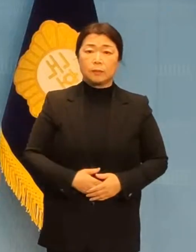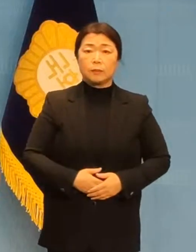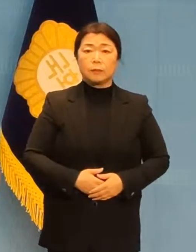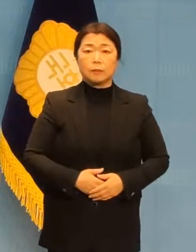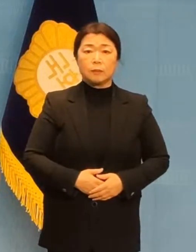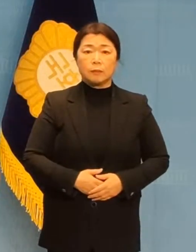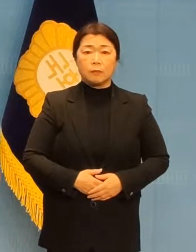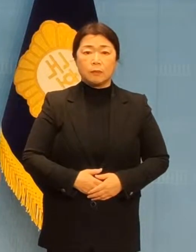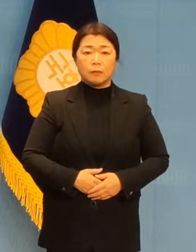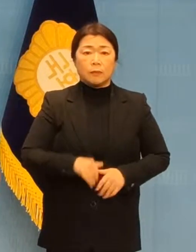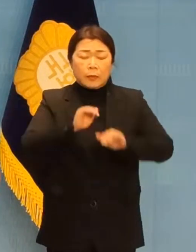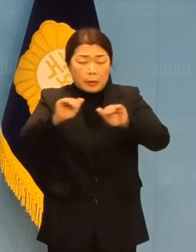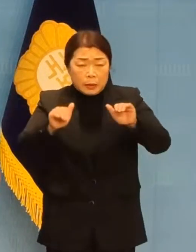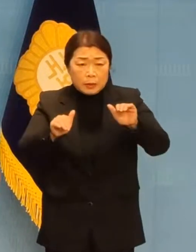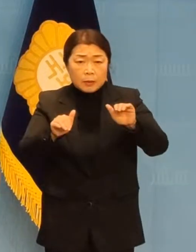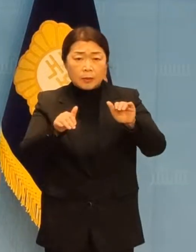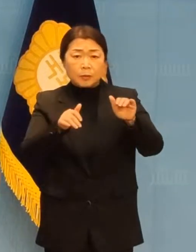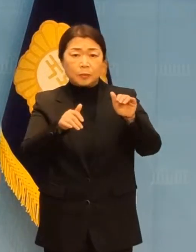치고 들어가서